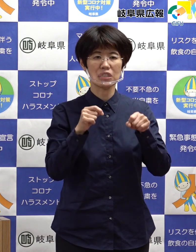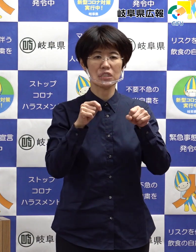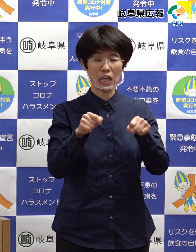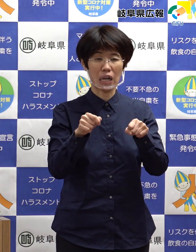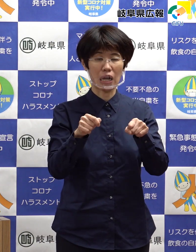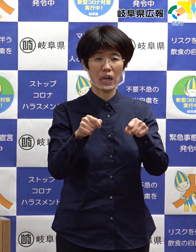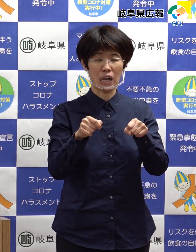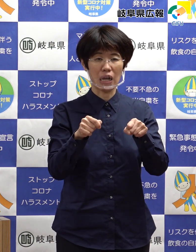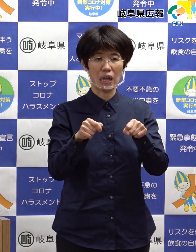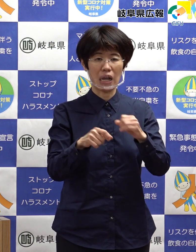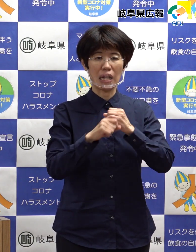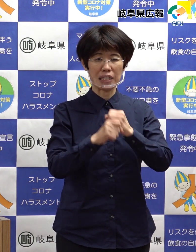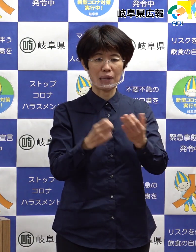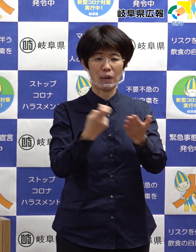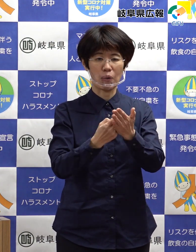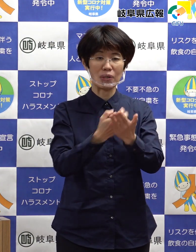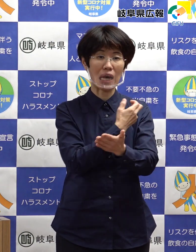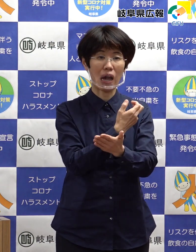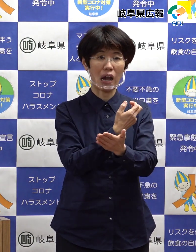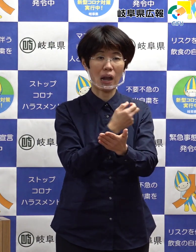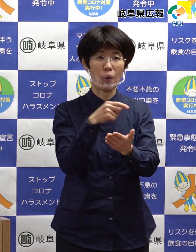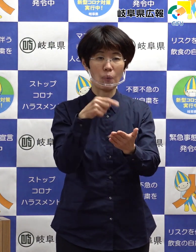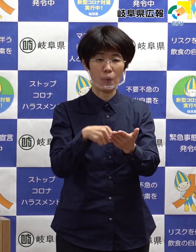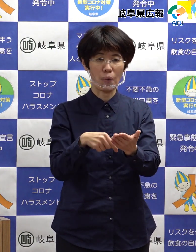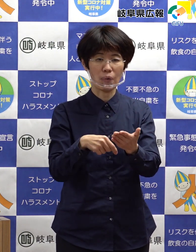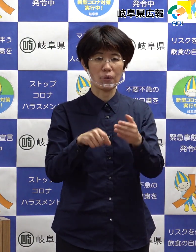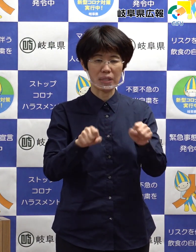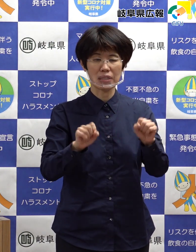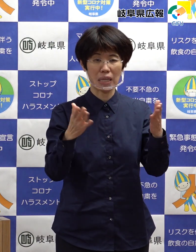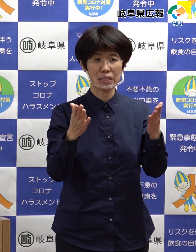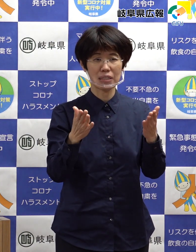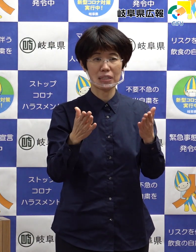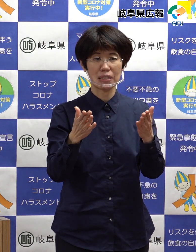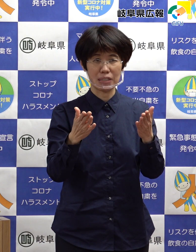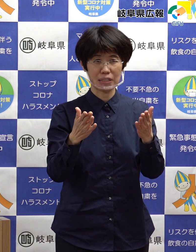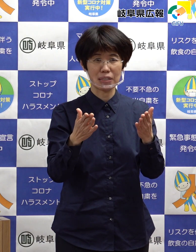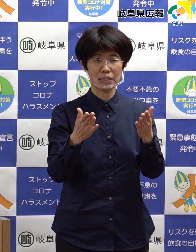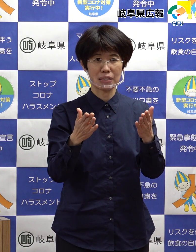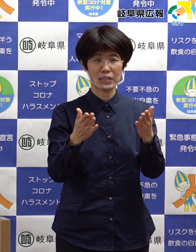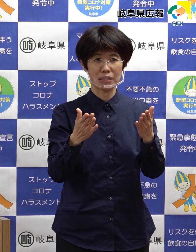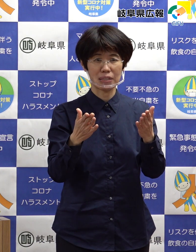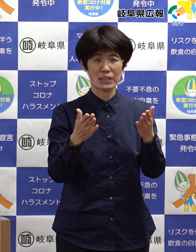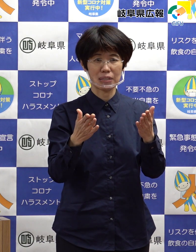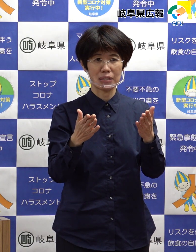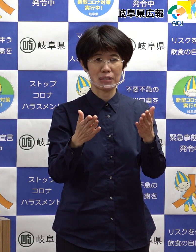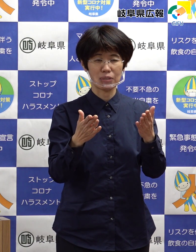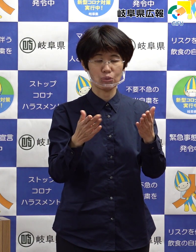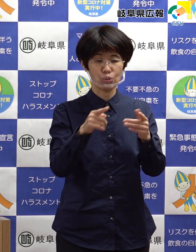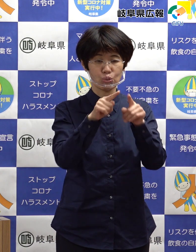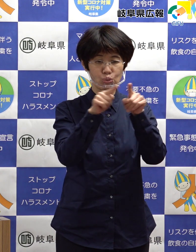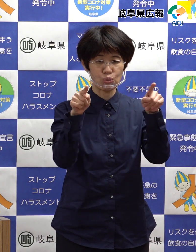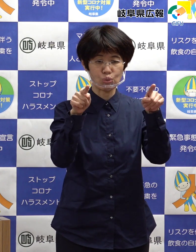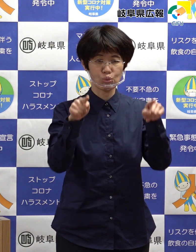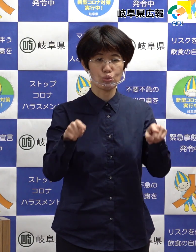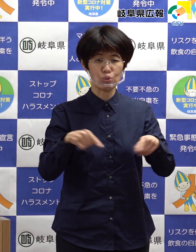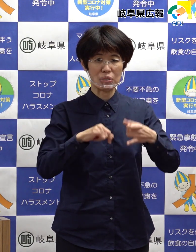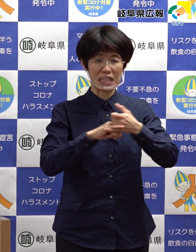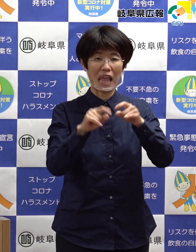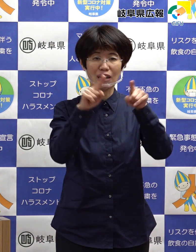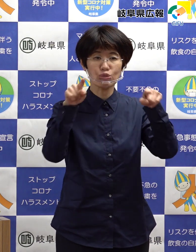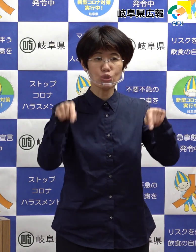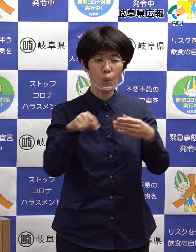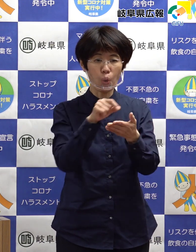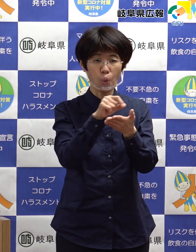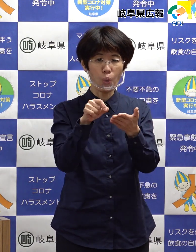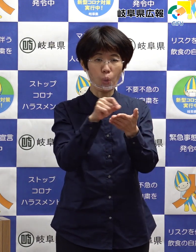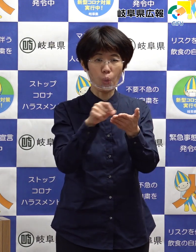うその競馬法違反をしていない、したことはないということについてのですね、誓